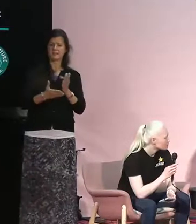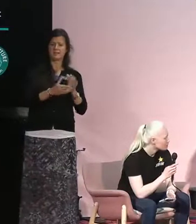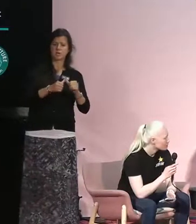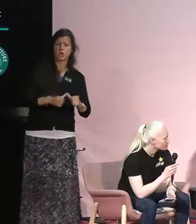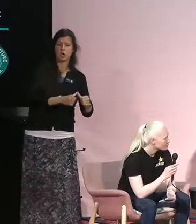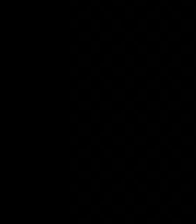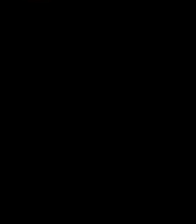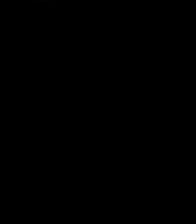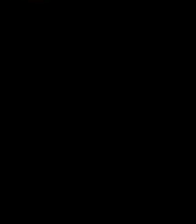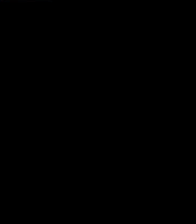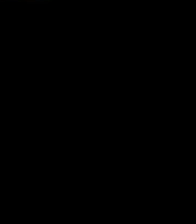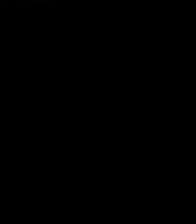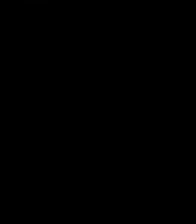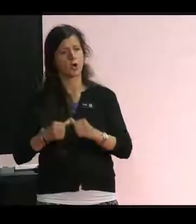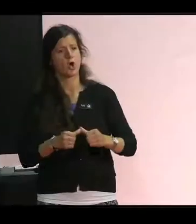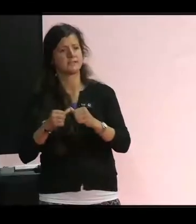funktionsrättsrörelsen och klimatrörelsen?